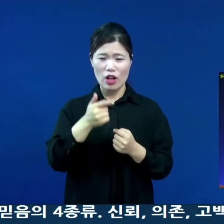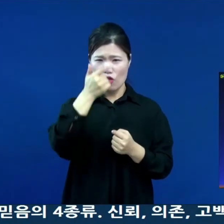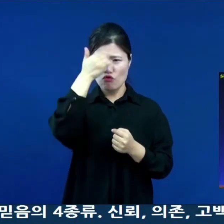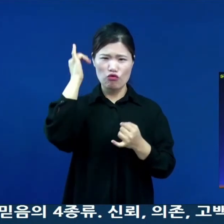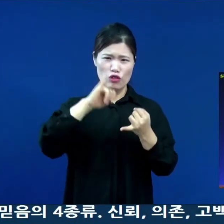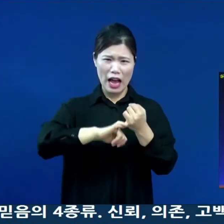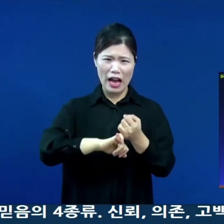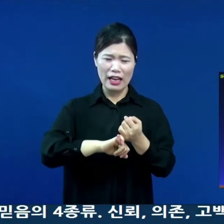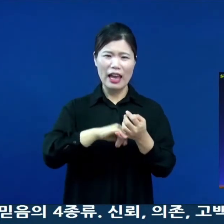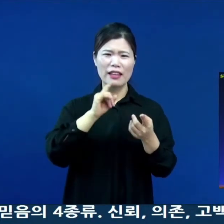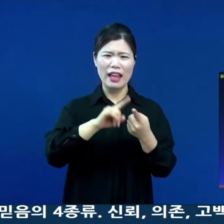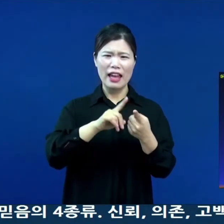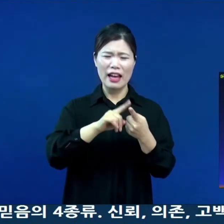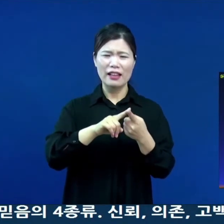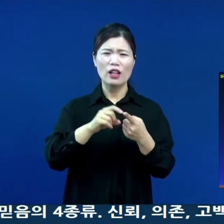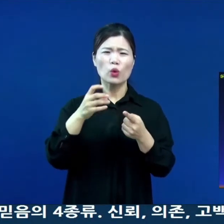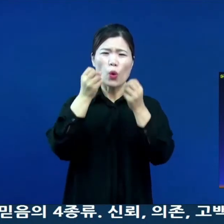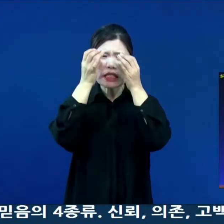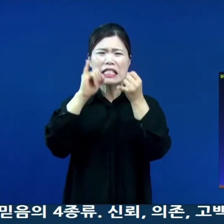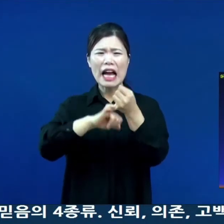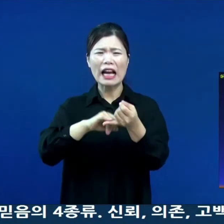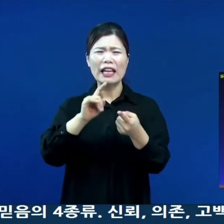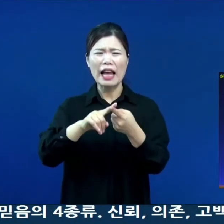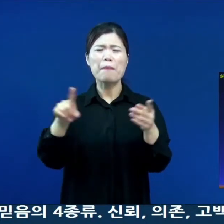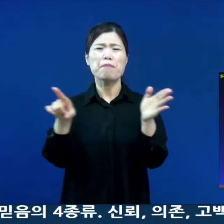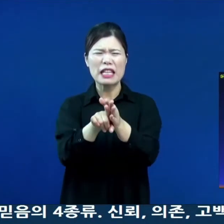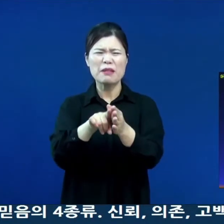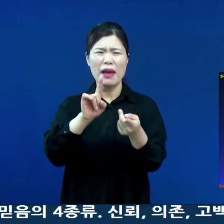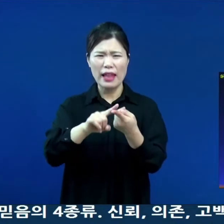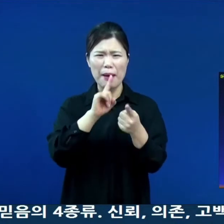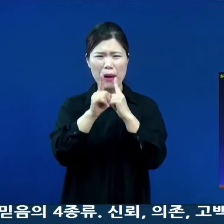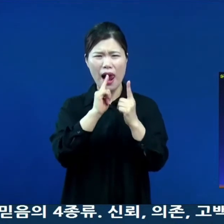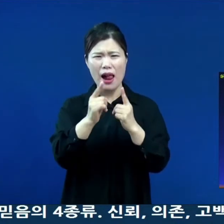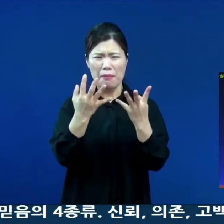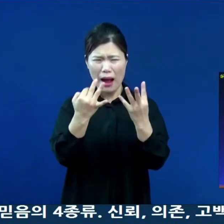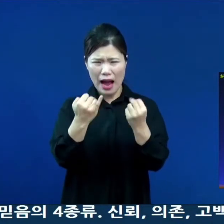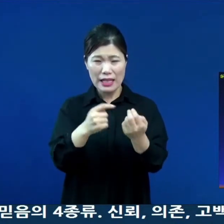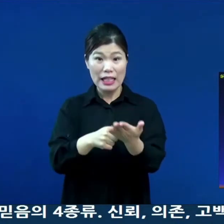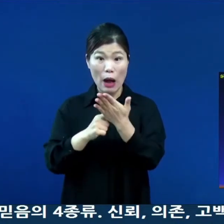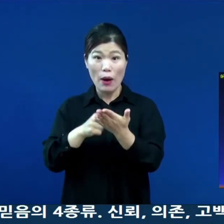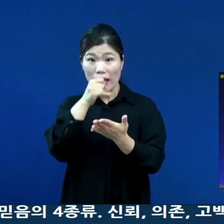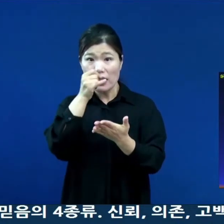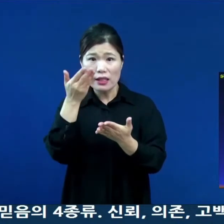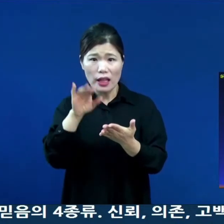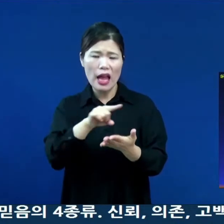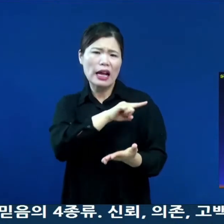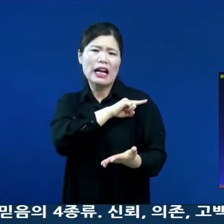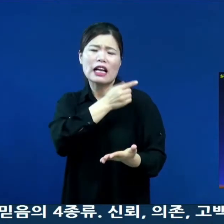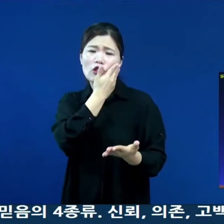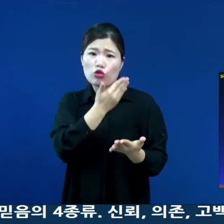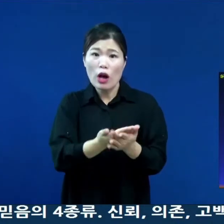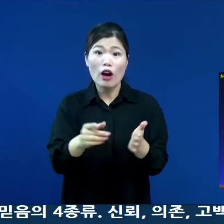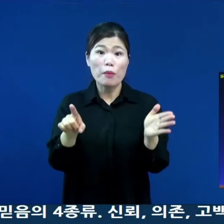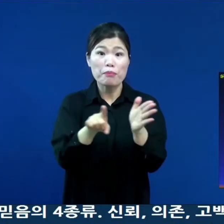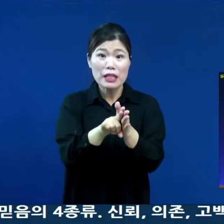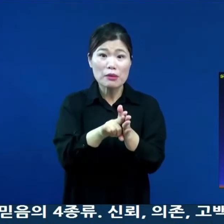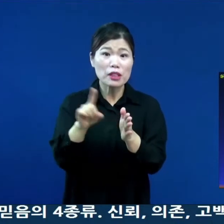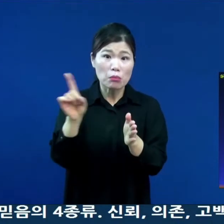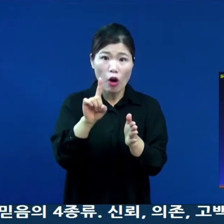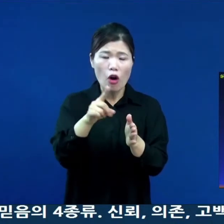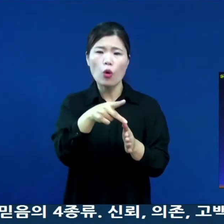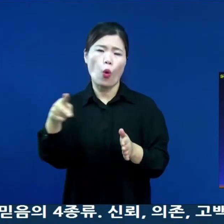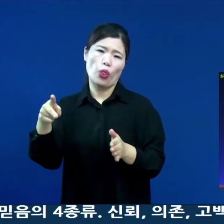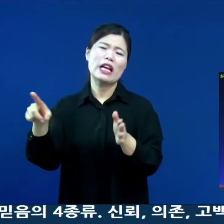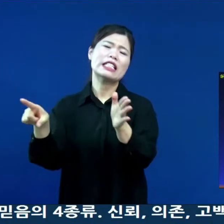신약에서는 피스토스, 이런 단어를 통해서 수많은 믿음에 대한 이야기가 있는데, 믿음의 가장 중요한 요소, 가장 많은 요소는 신뢰입니다. 믿음은 신뢰하는 거죠.